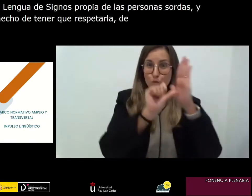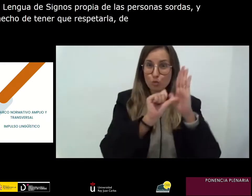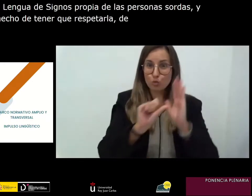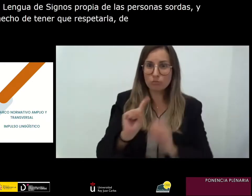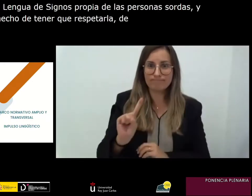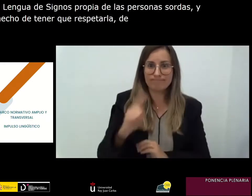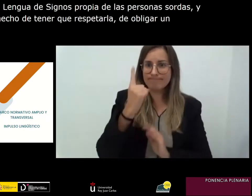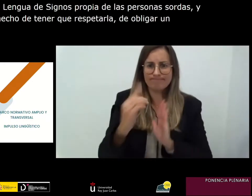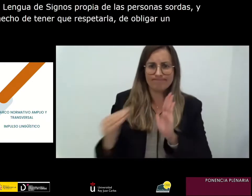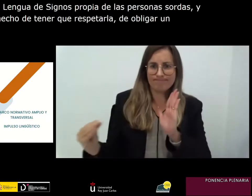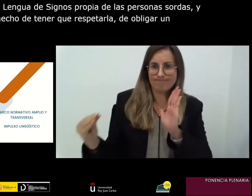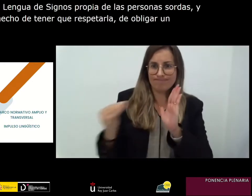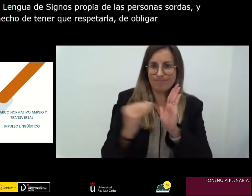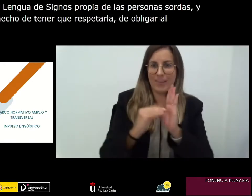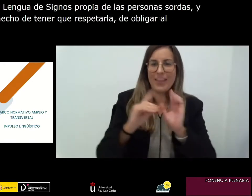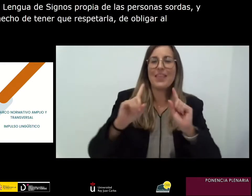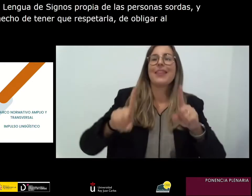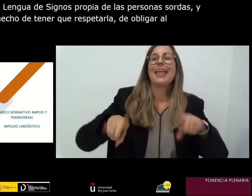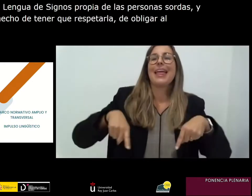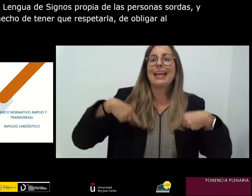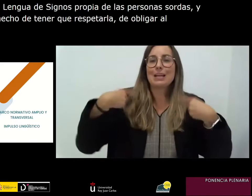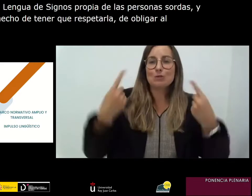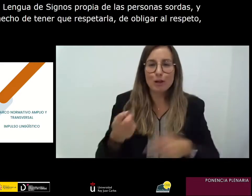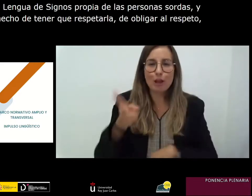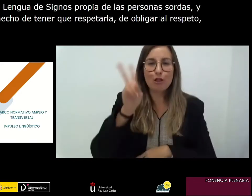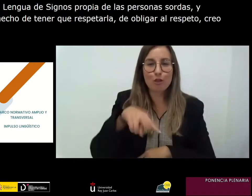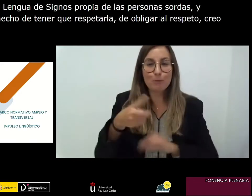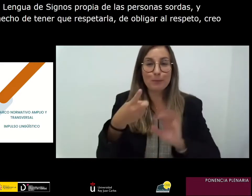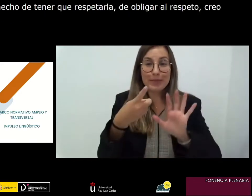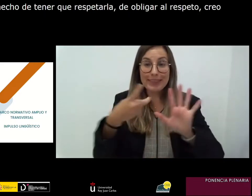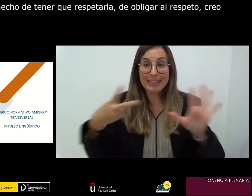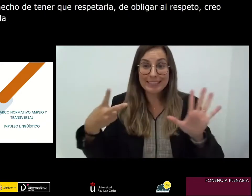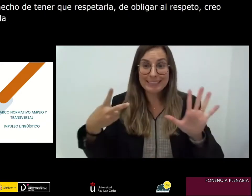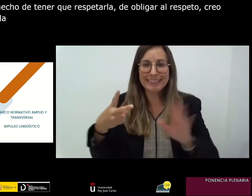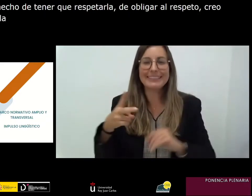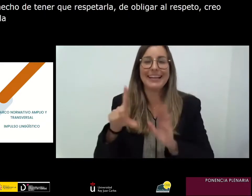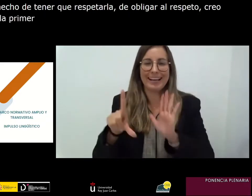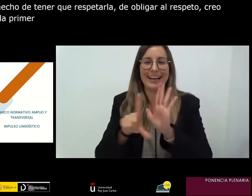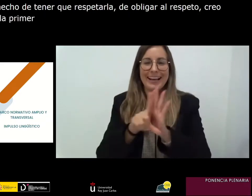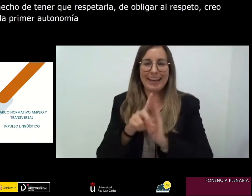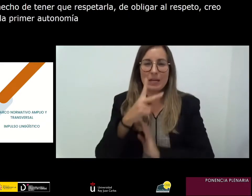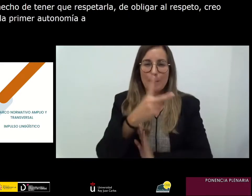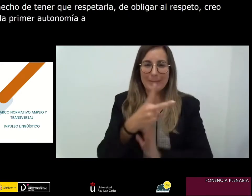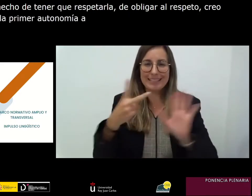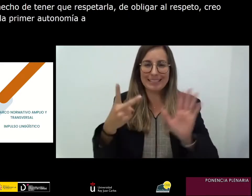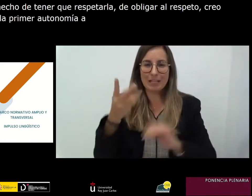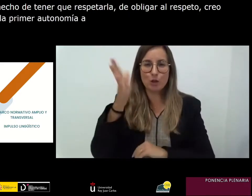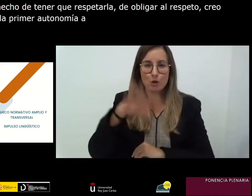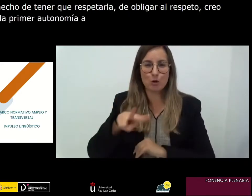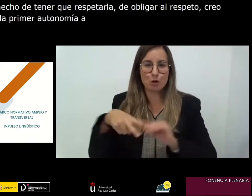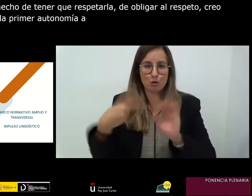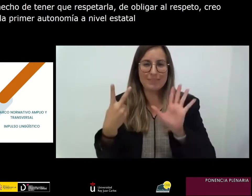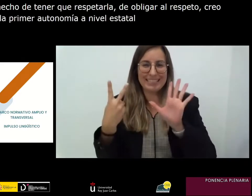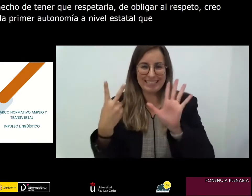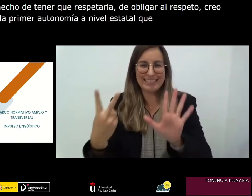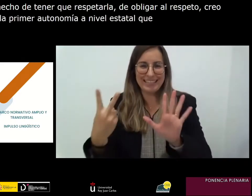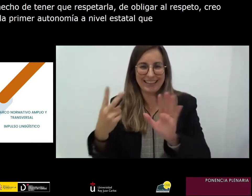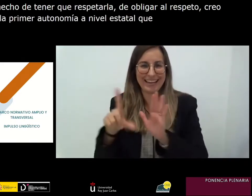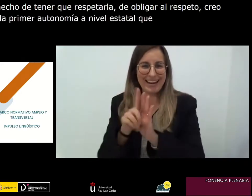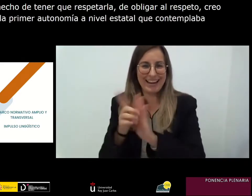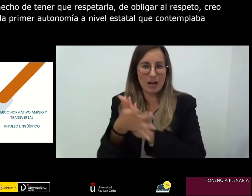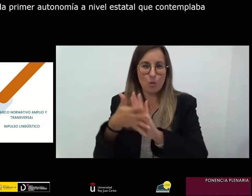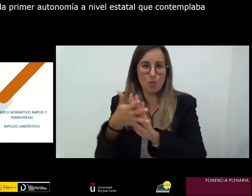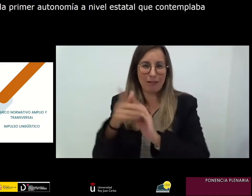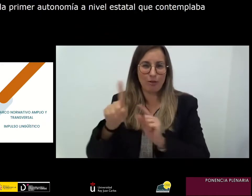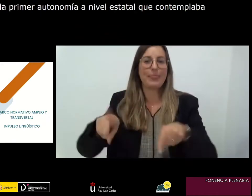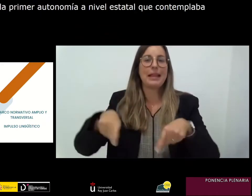que fuimos la primera autonomía a nivel estatal que contemplaba este hecho. En 2017 ya la